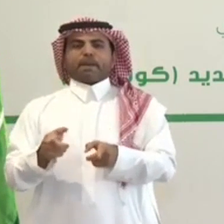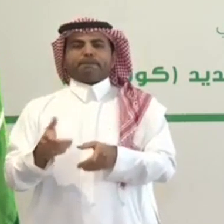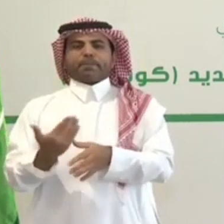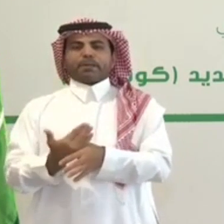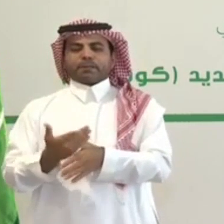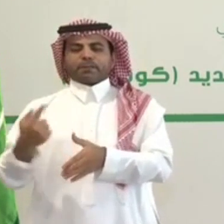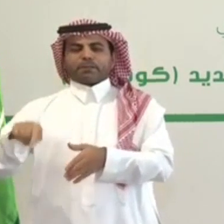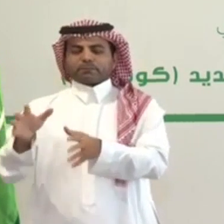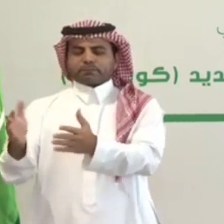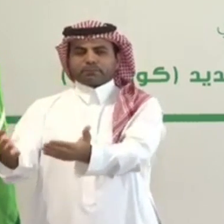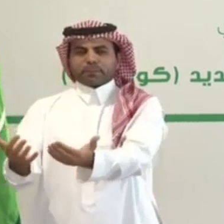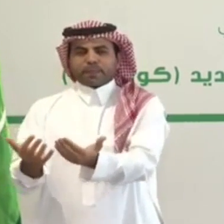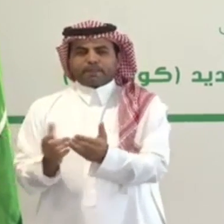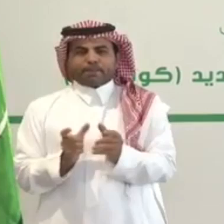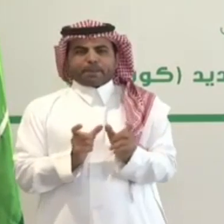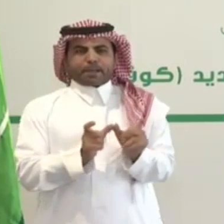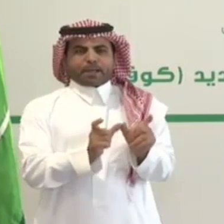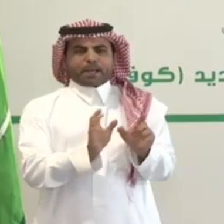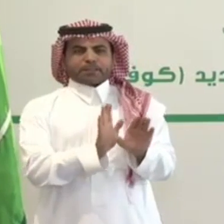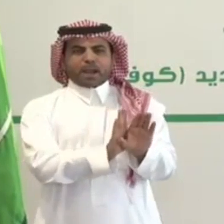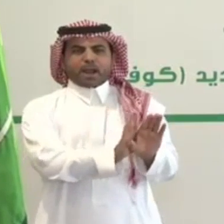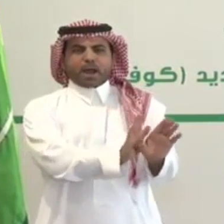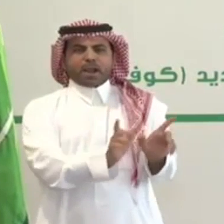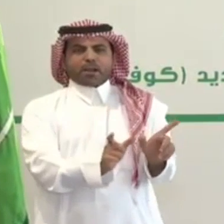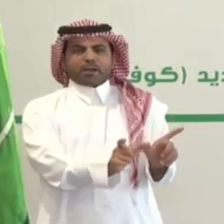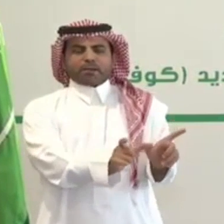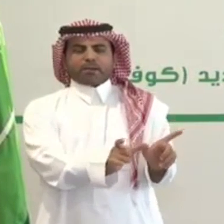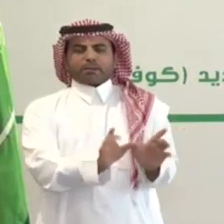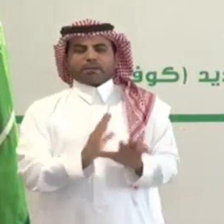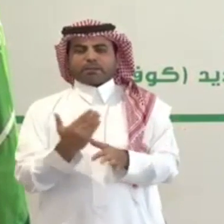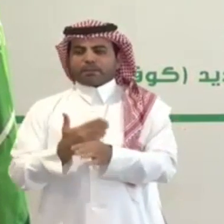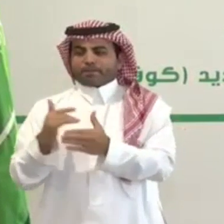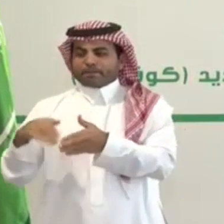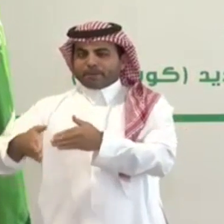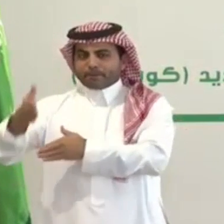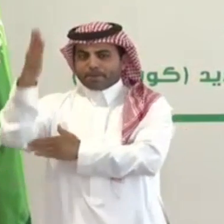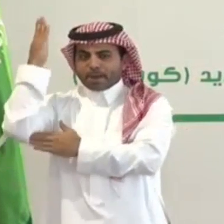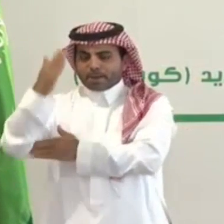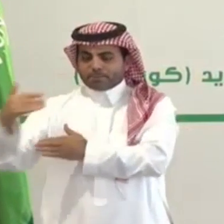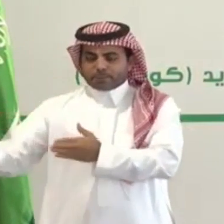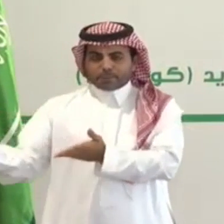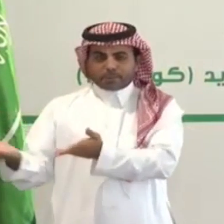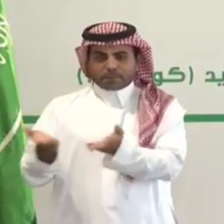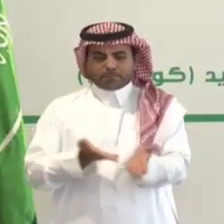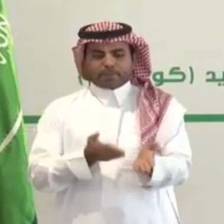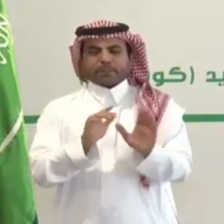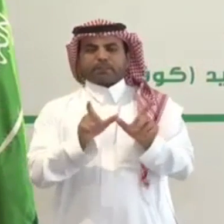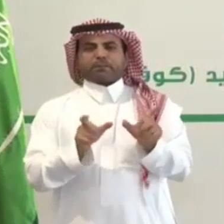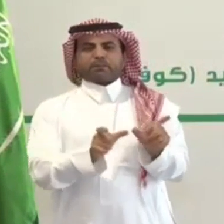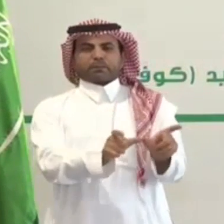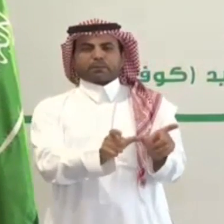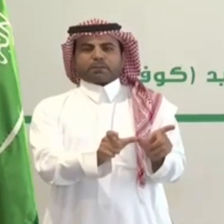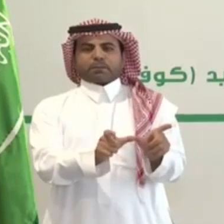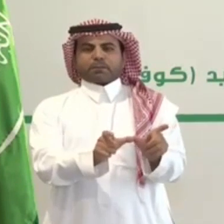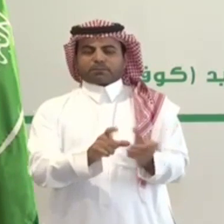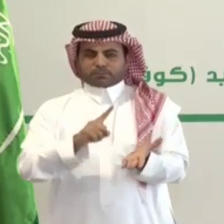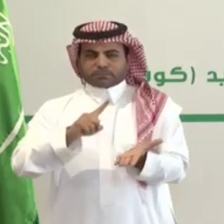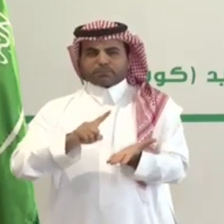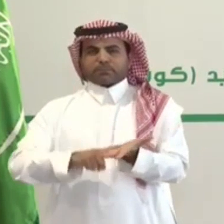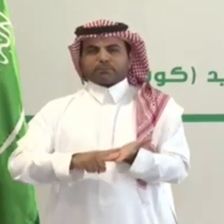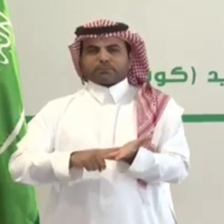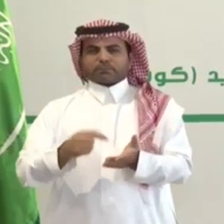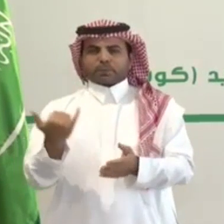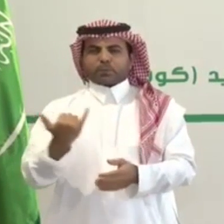لحالات تم عزلها صحيا منذ قدومها ودخولها من المنافذ في المملكة العربية السعودية. وهذا حقيقة